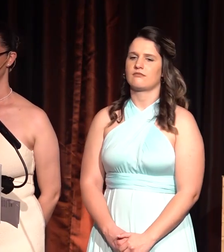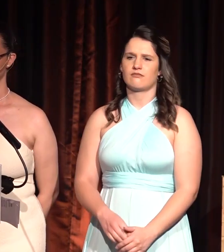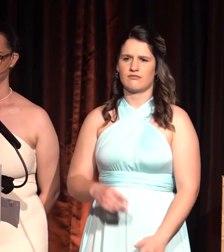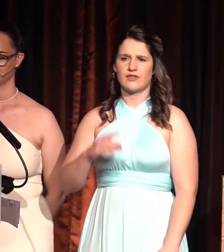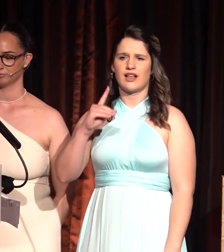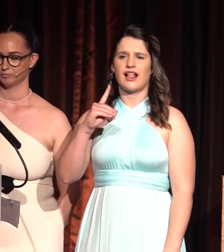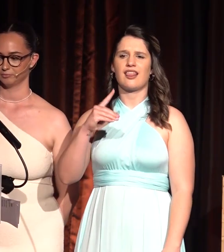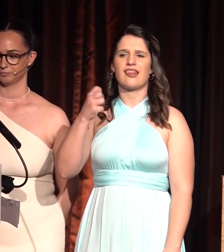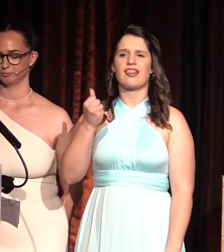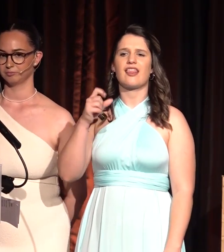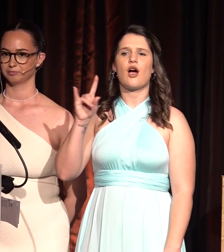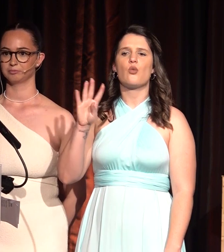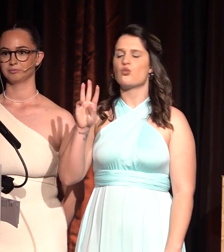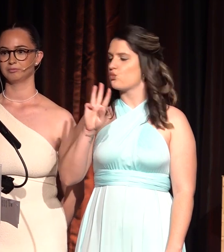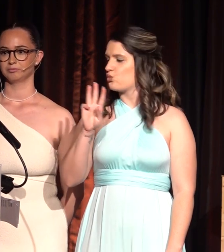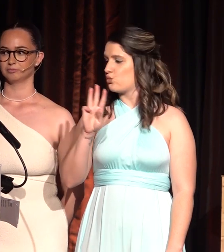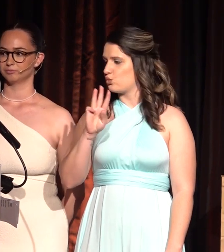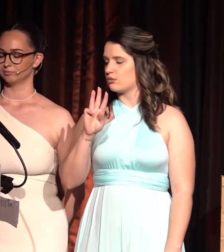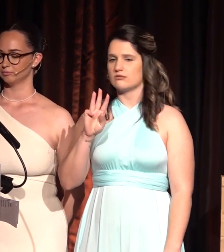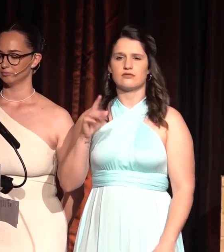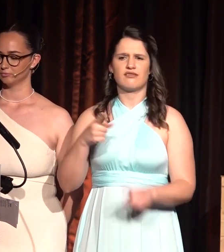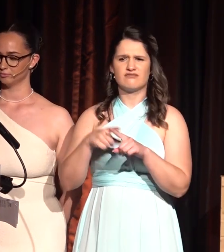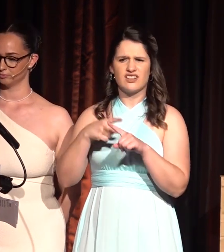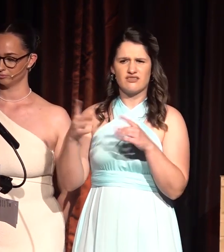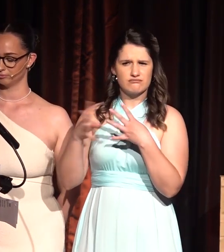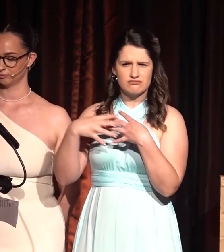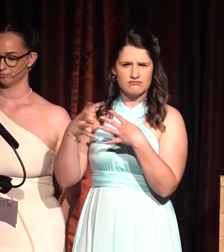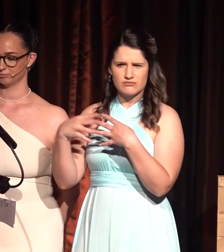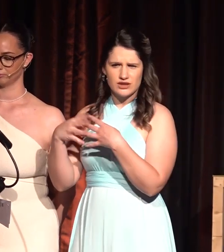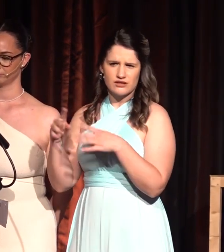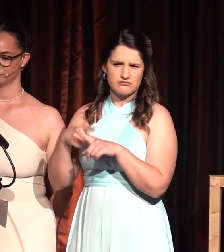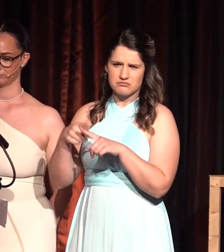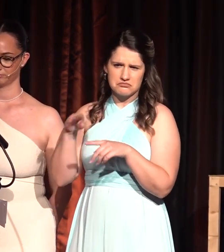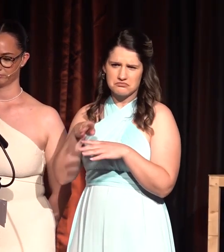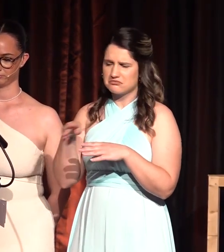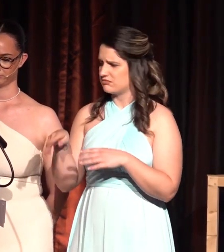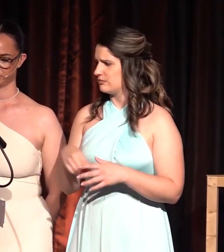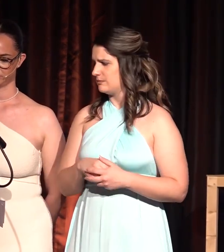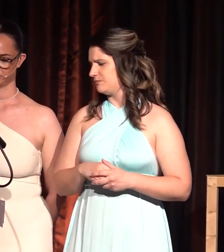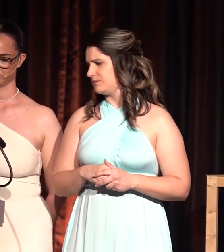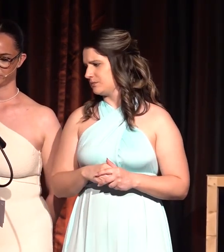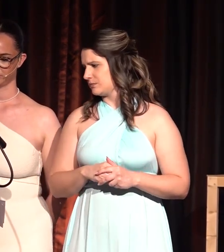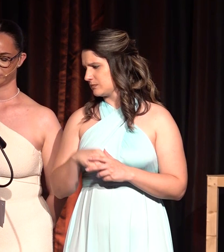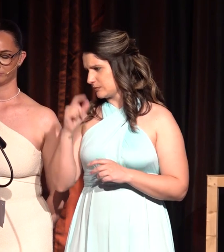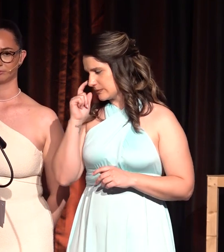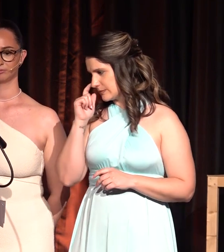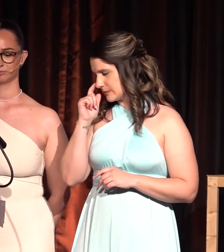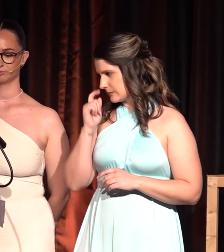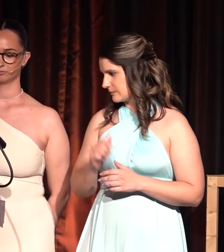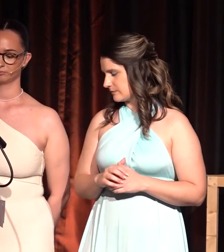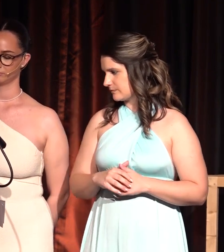Cicle formatiu de grau superior de desenvolupament d'aplicacions web. Tutor Joan Iglesias, amb l'alumnat